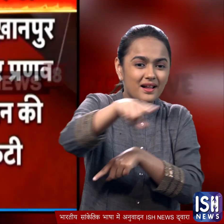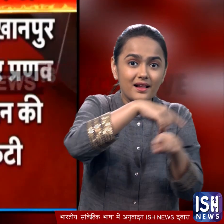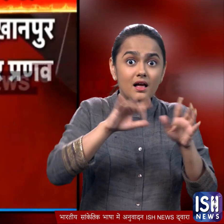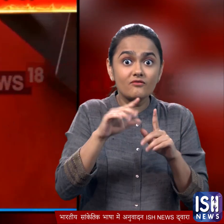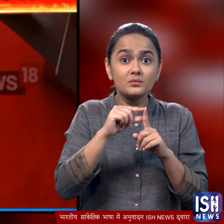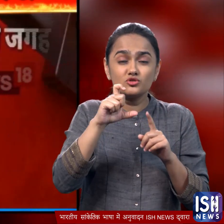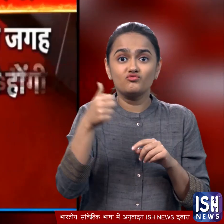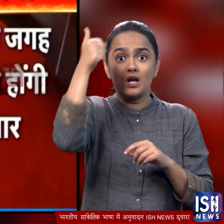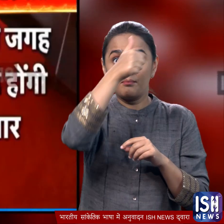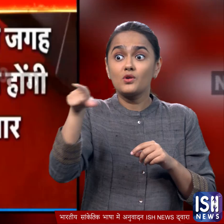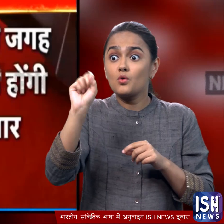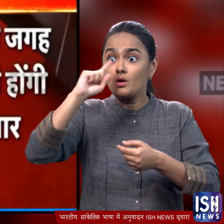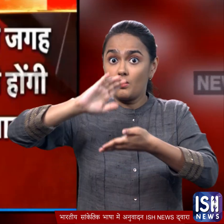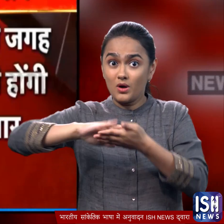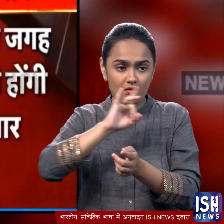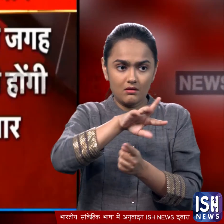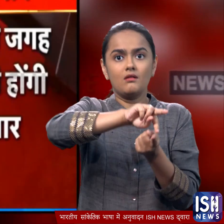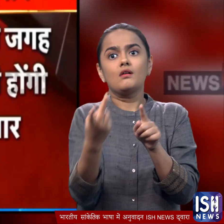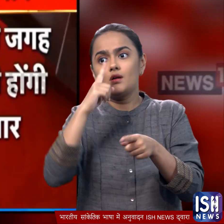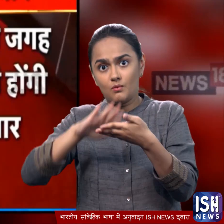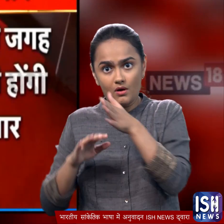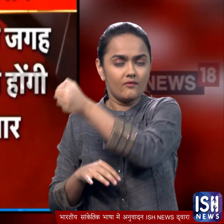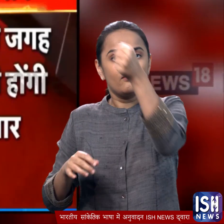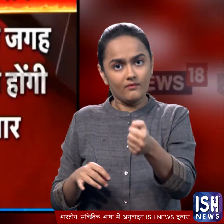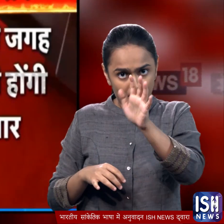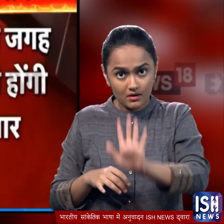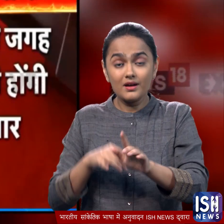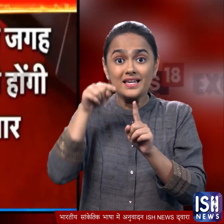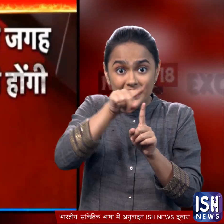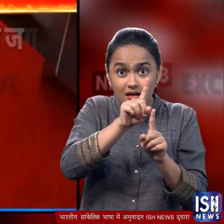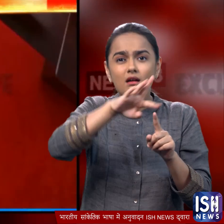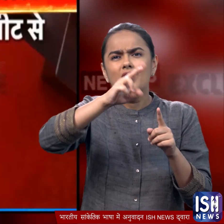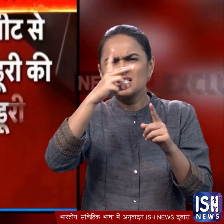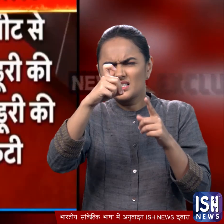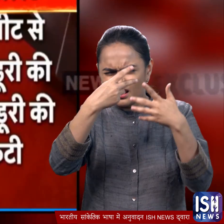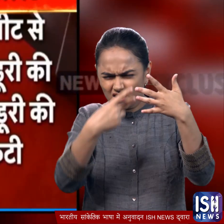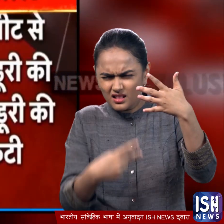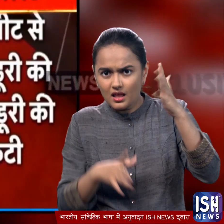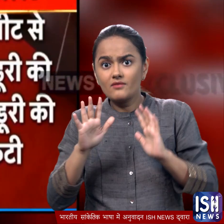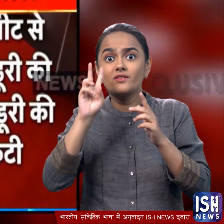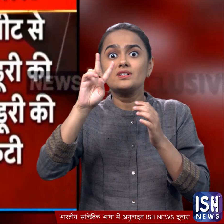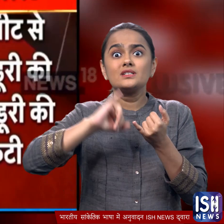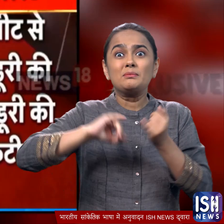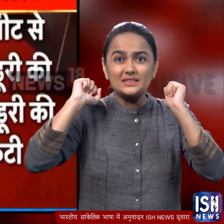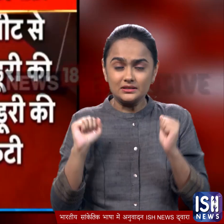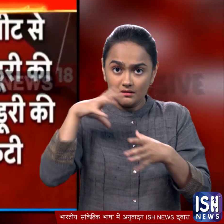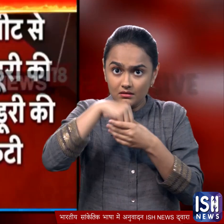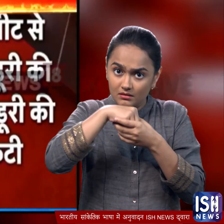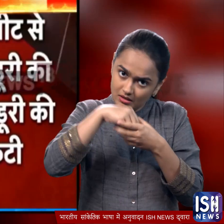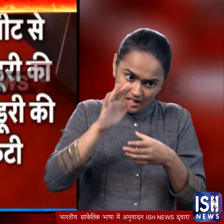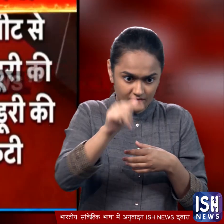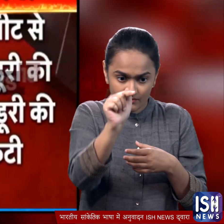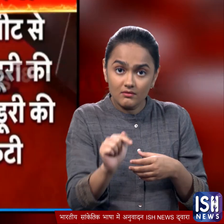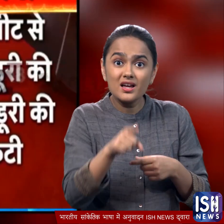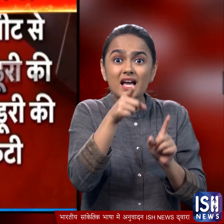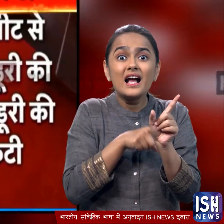कुंवर प्रणव सिंह चैंपियन की जगह उनकी पत्नी कुंवर रानी देवयानी को उम्मीदवार बनाया गया। इसके अलावा 7 और विधानसभा सीटों पर मौजूदा विधायकों की टिकट कट